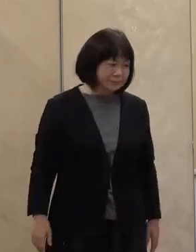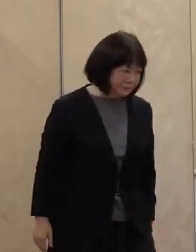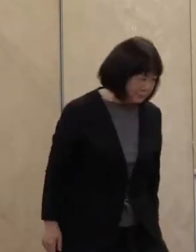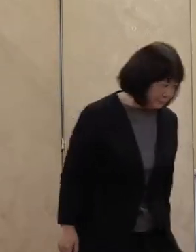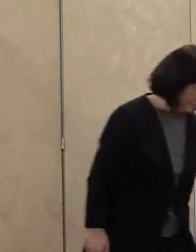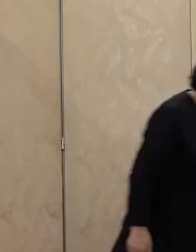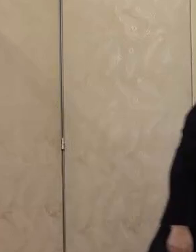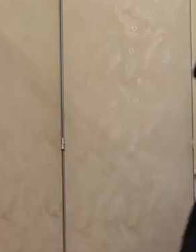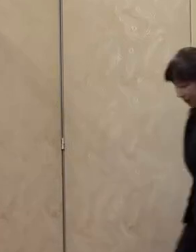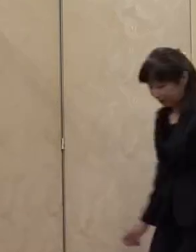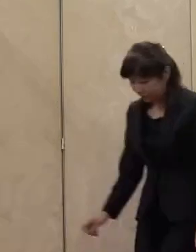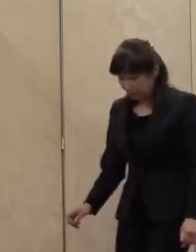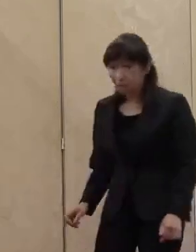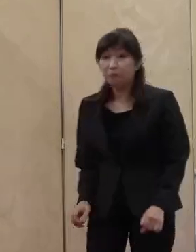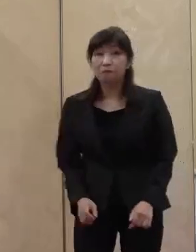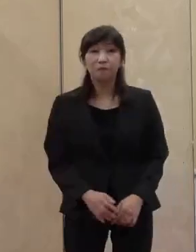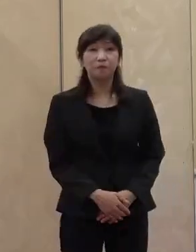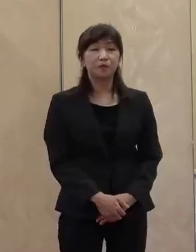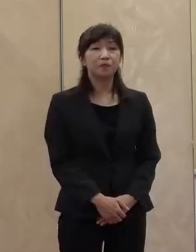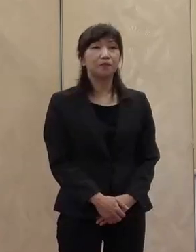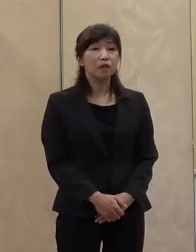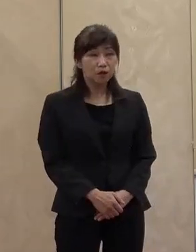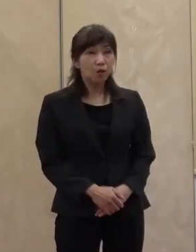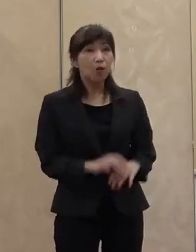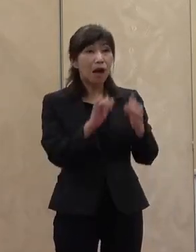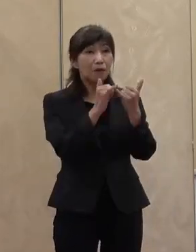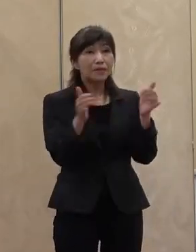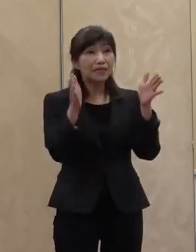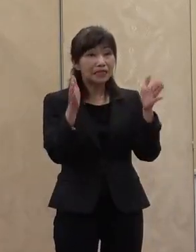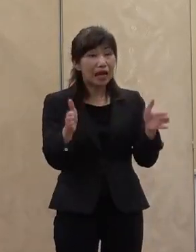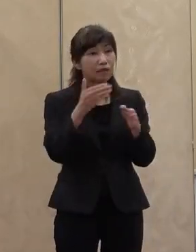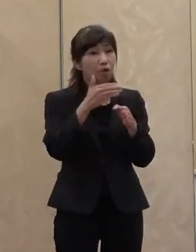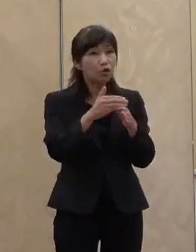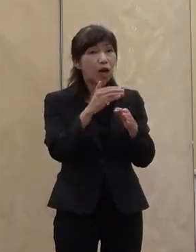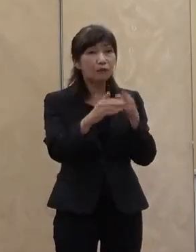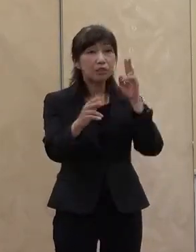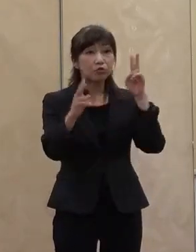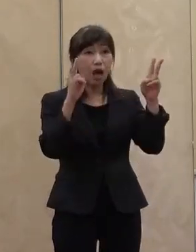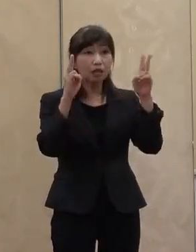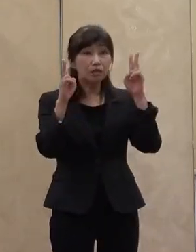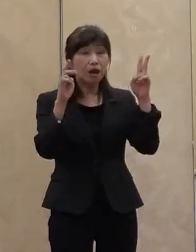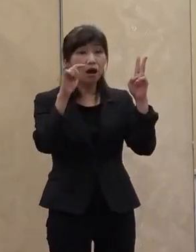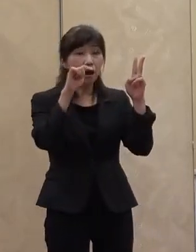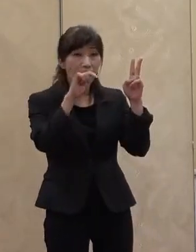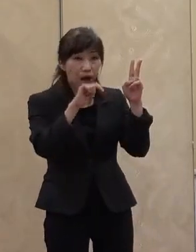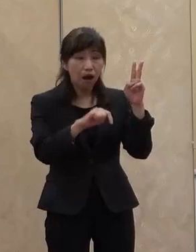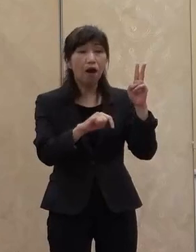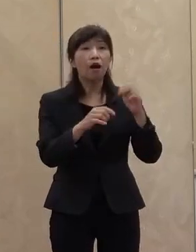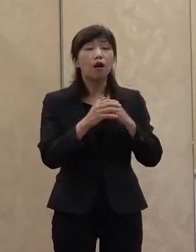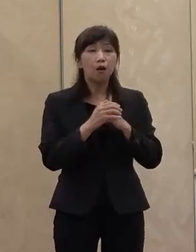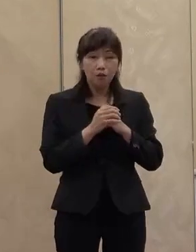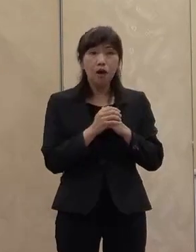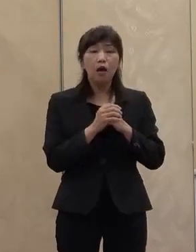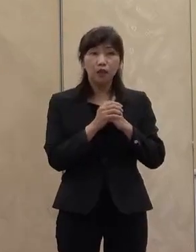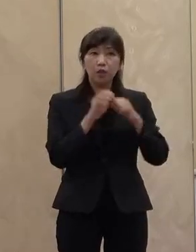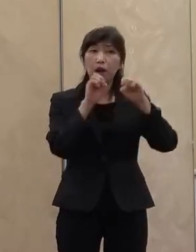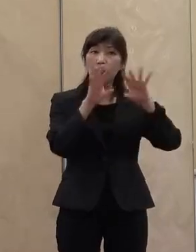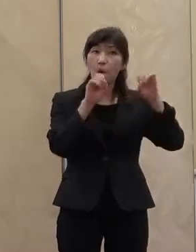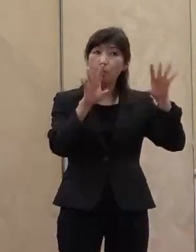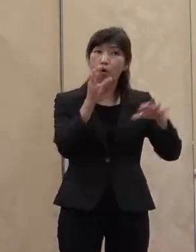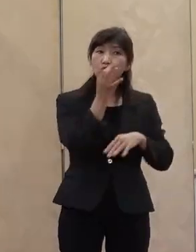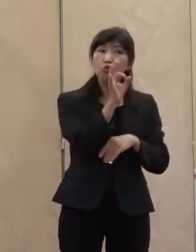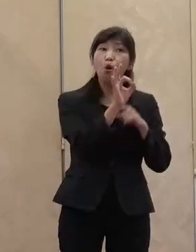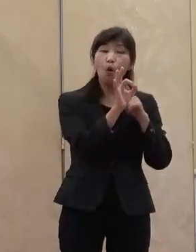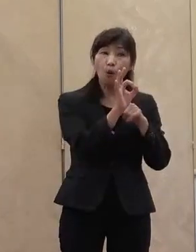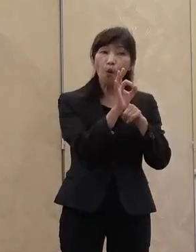うん、要はこの民間のサービス会社はそれぞれの、例えば広告料であれば広告料をこの事業者